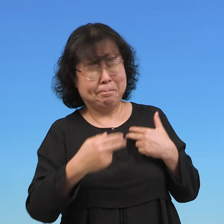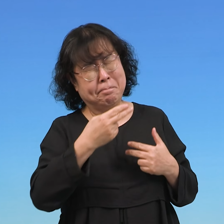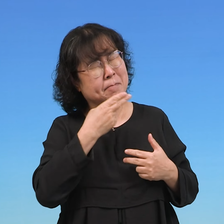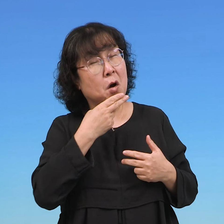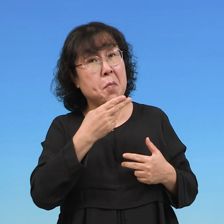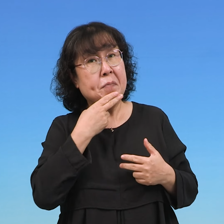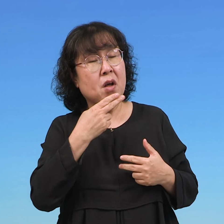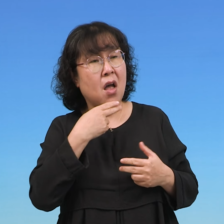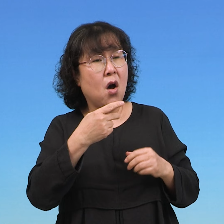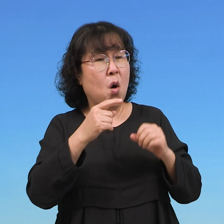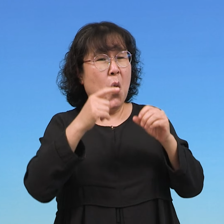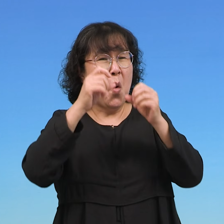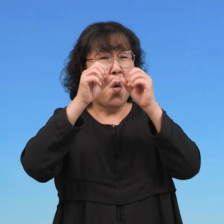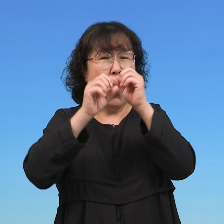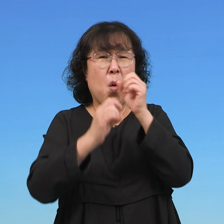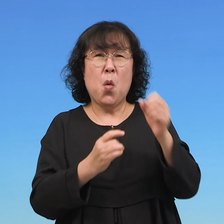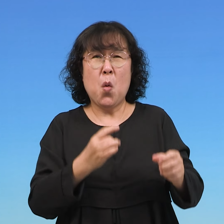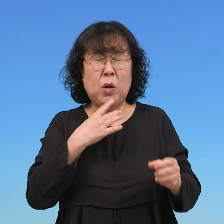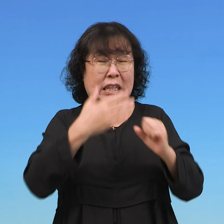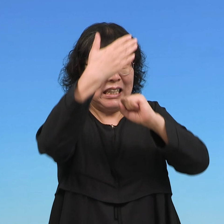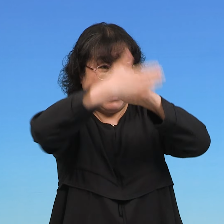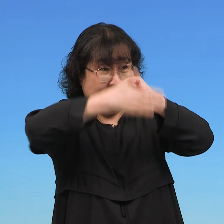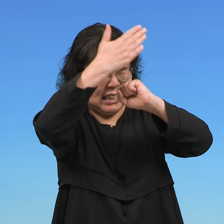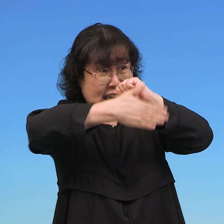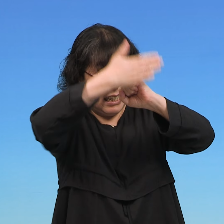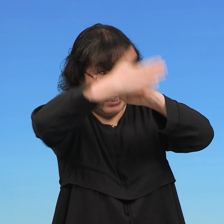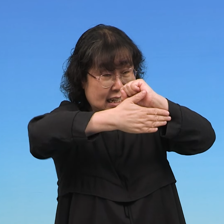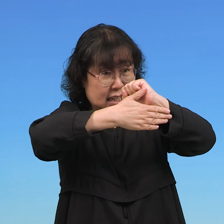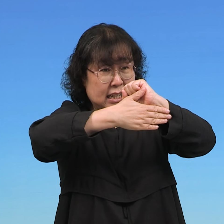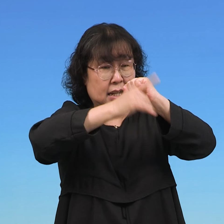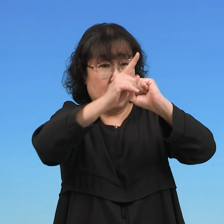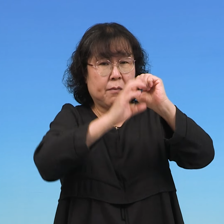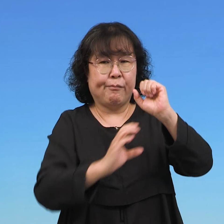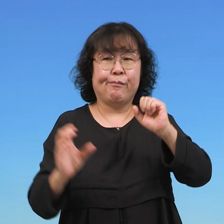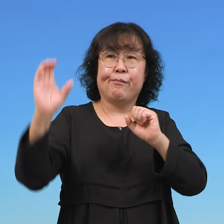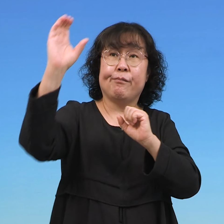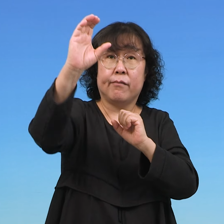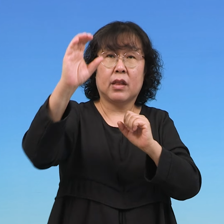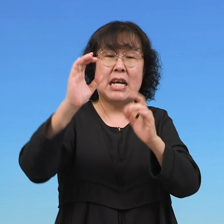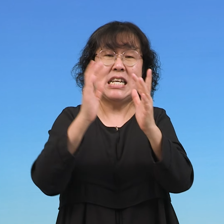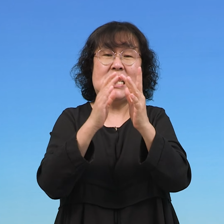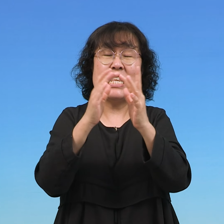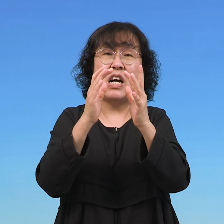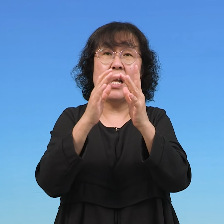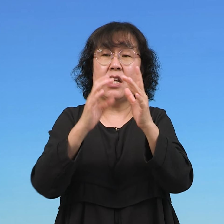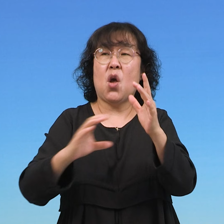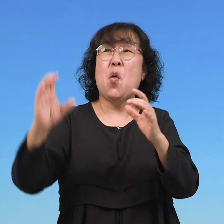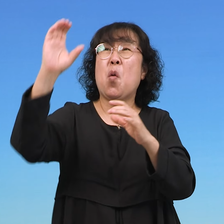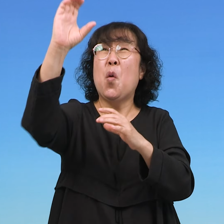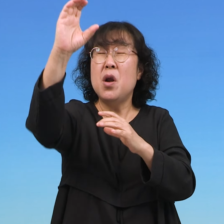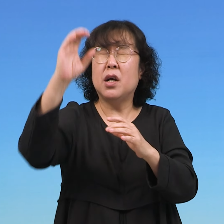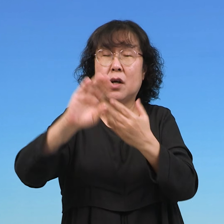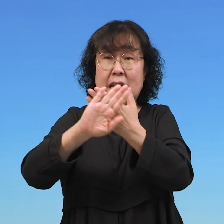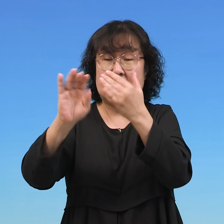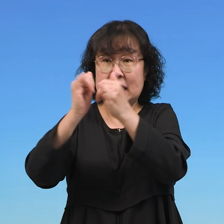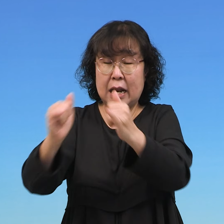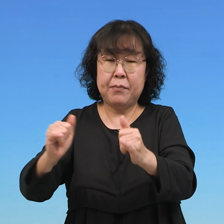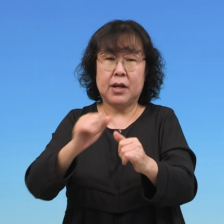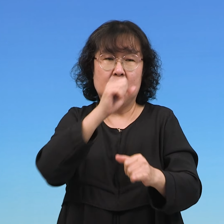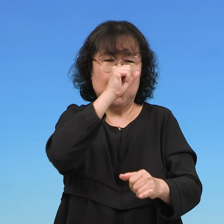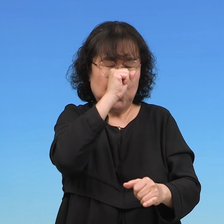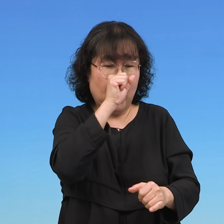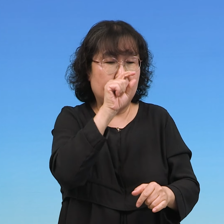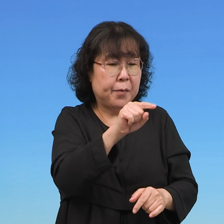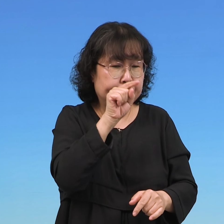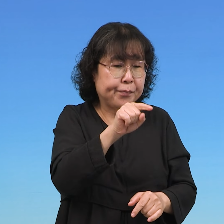이걸 올려서 좋아요 이걸 많이 받는 게 여행 가서 내가 누리는 것보다도 이게 더 자기